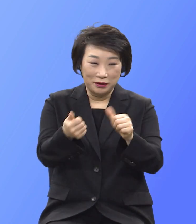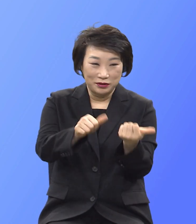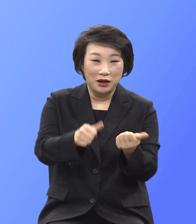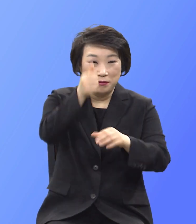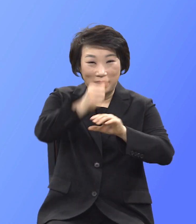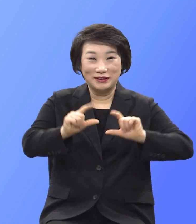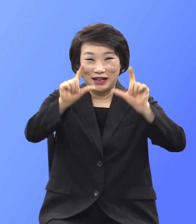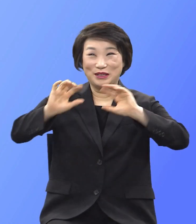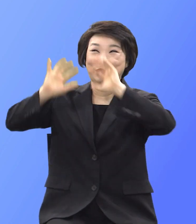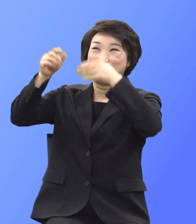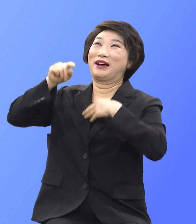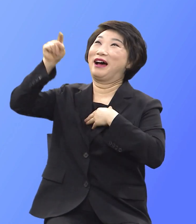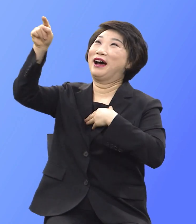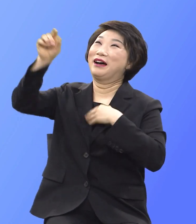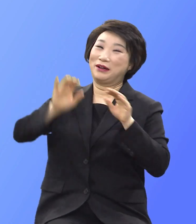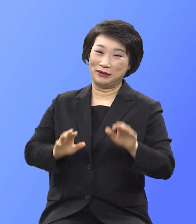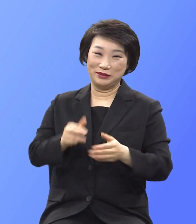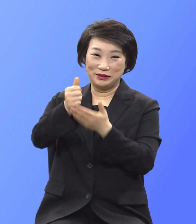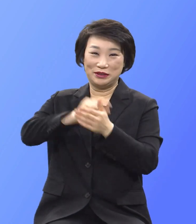천국이 되기를 주님의 이름으로